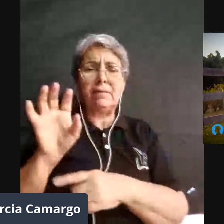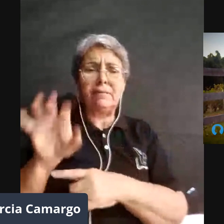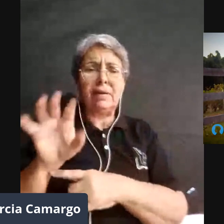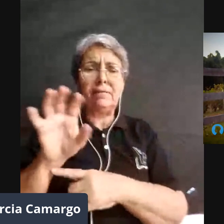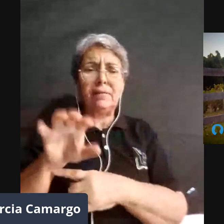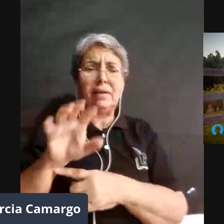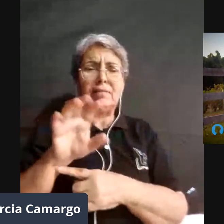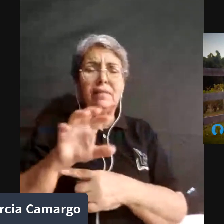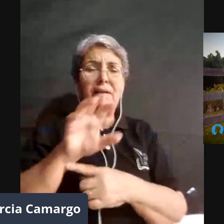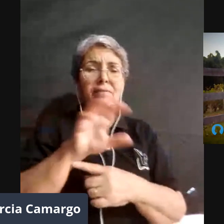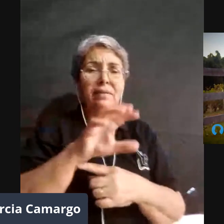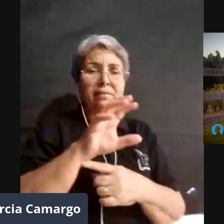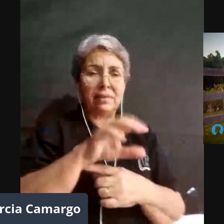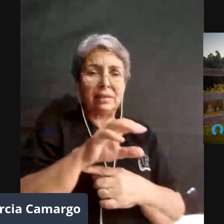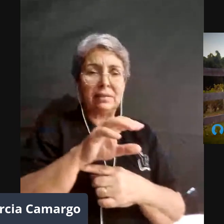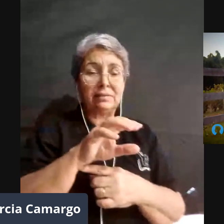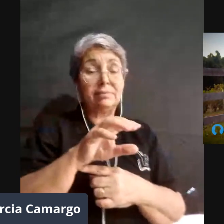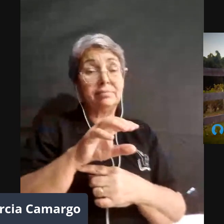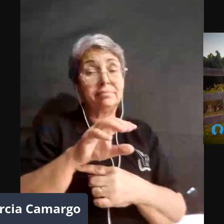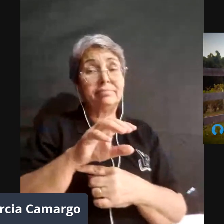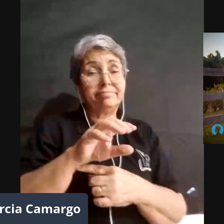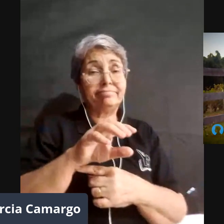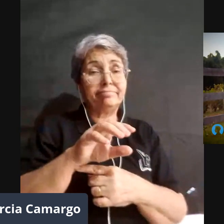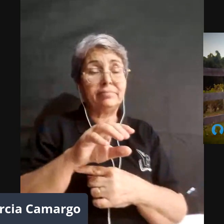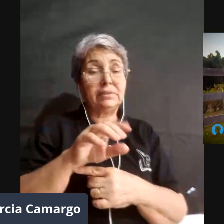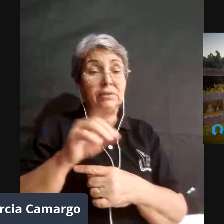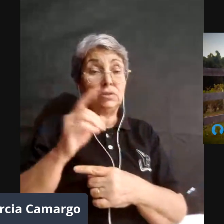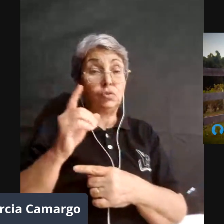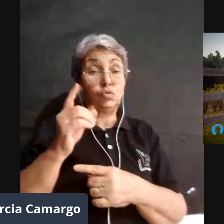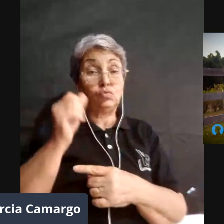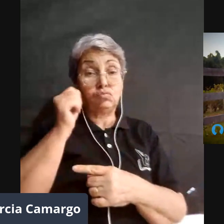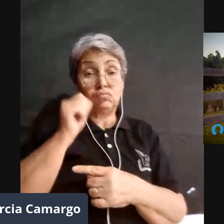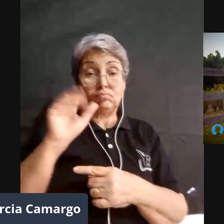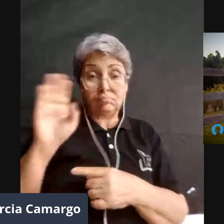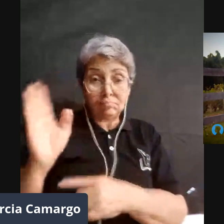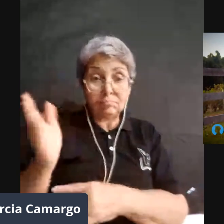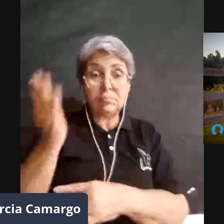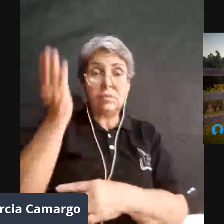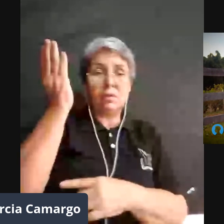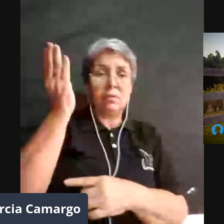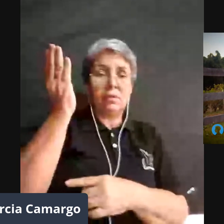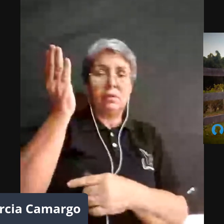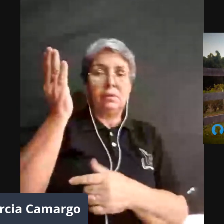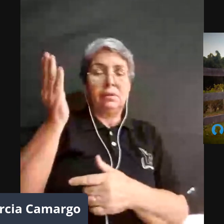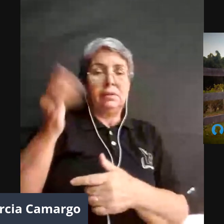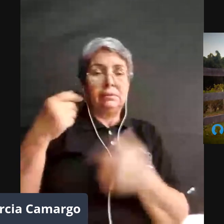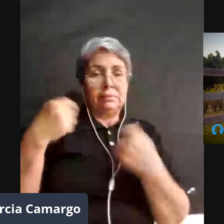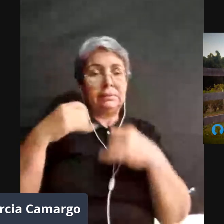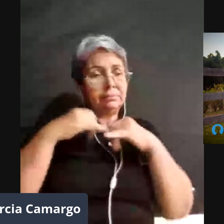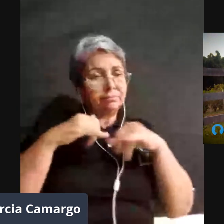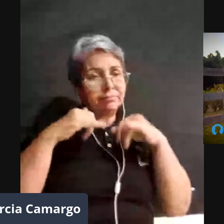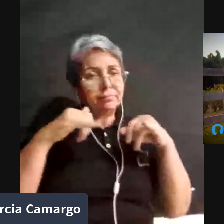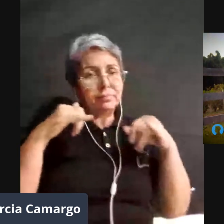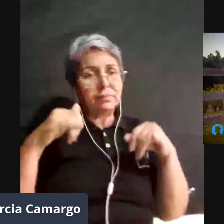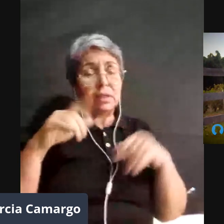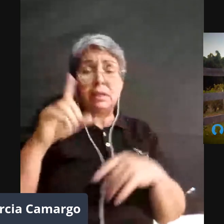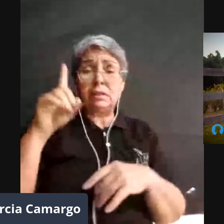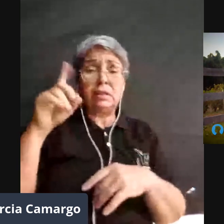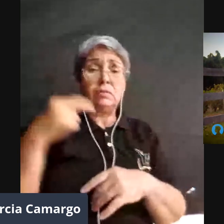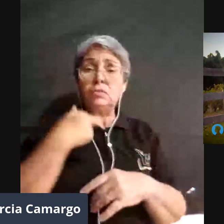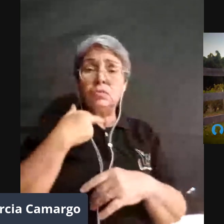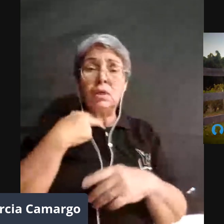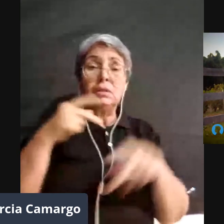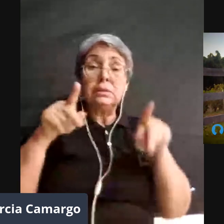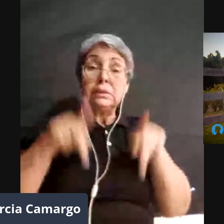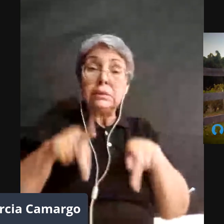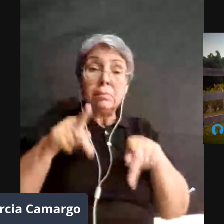inspirou através de uma mensageira. Levar ou utilizar como instrumento um povo assim é a mesma coisa que Deus admitir que ele